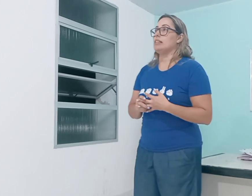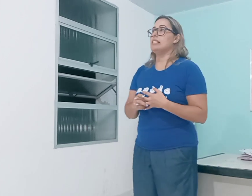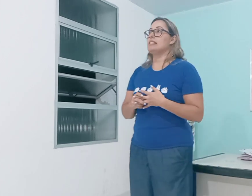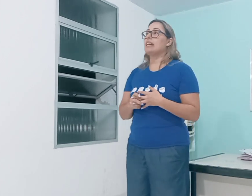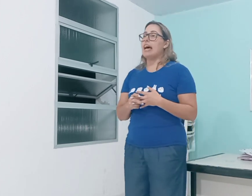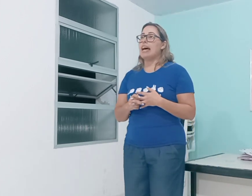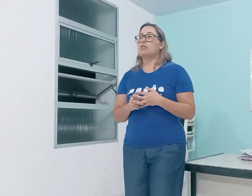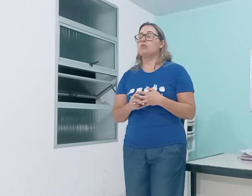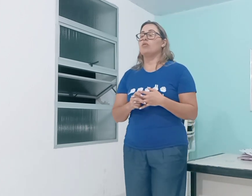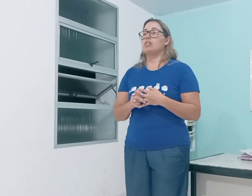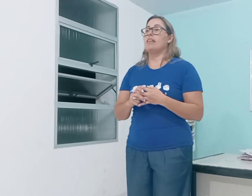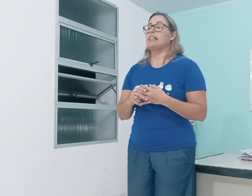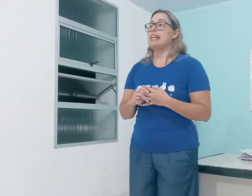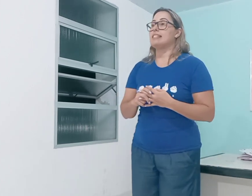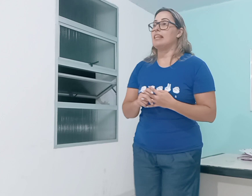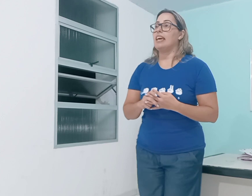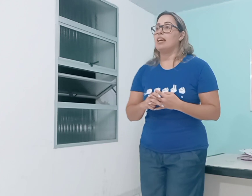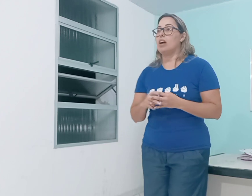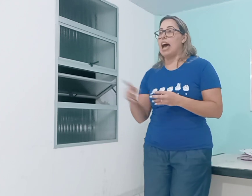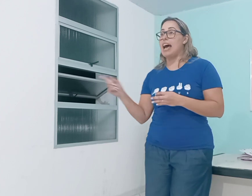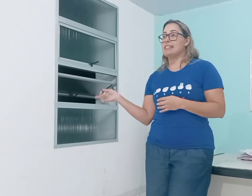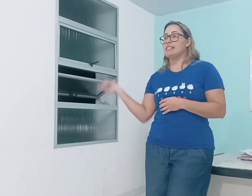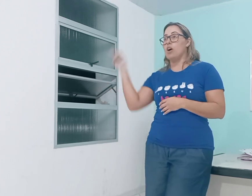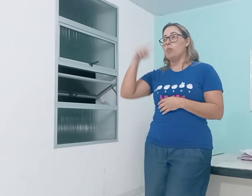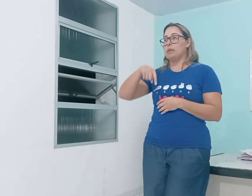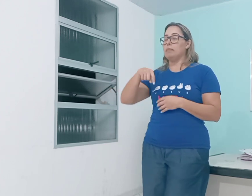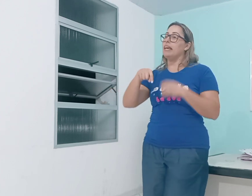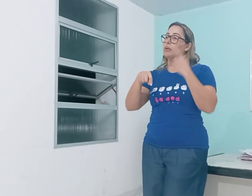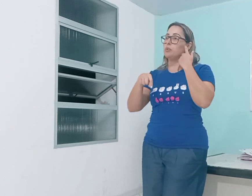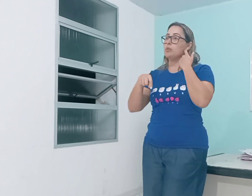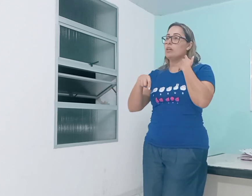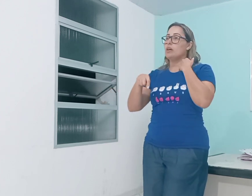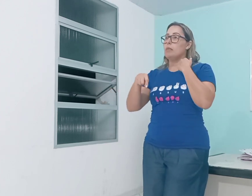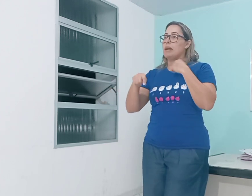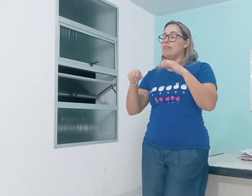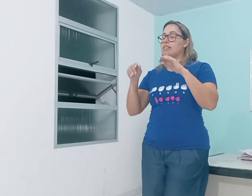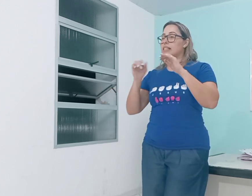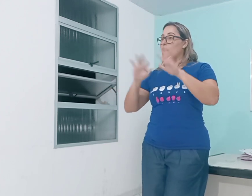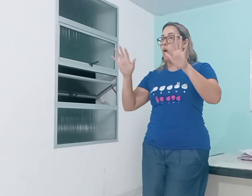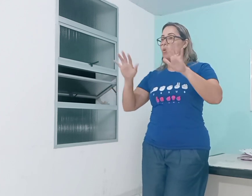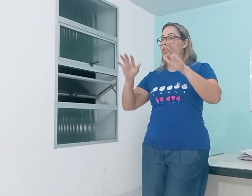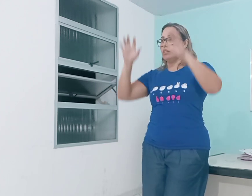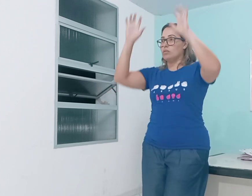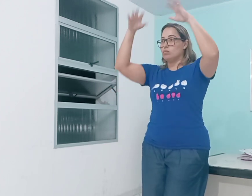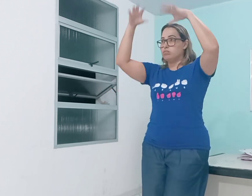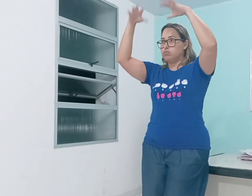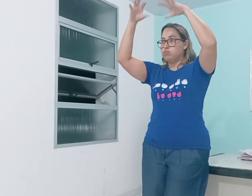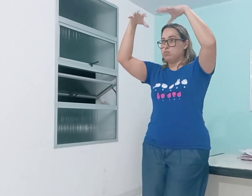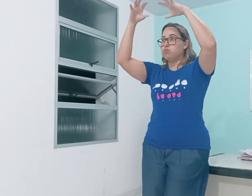nesse caso, você vai trazer a ação primeiro, para avisar logo que